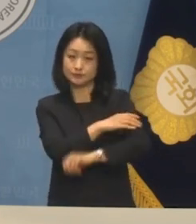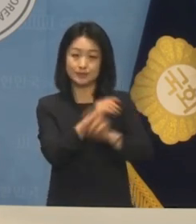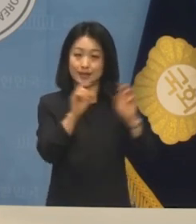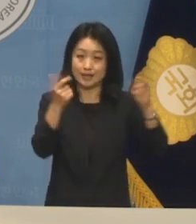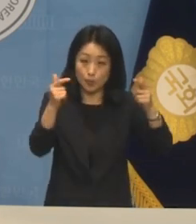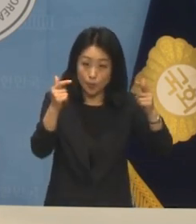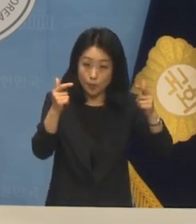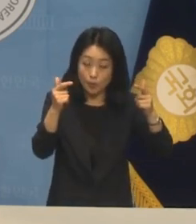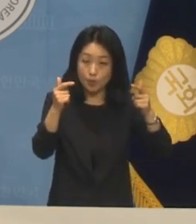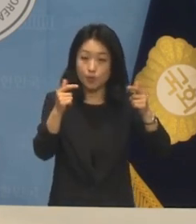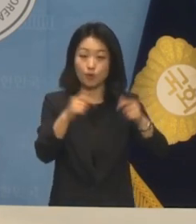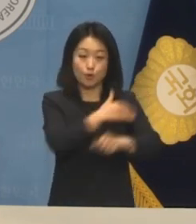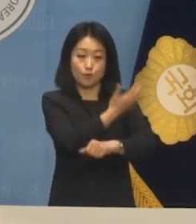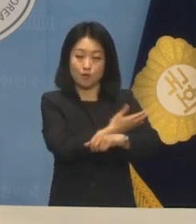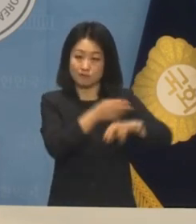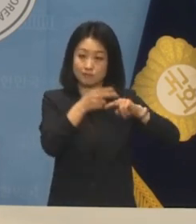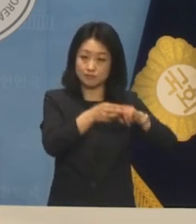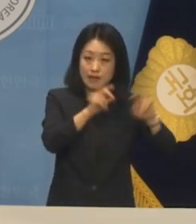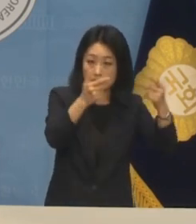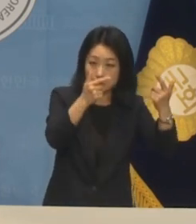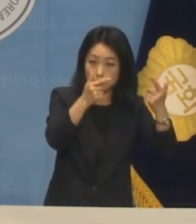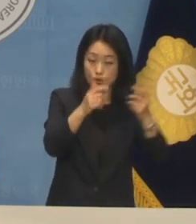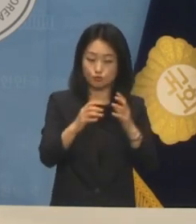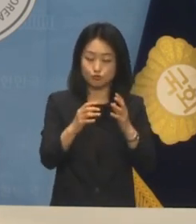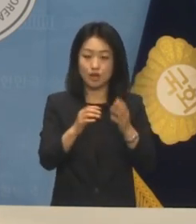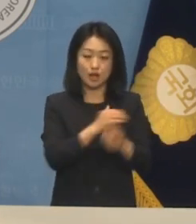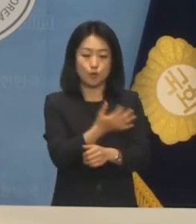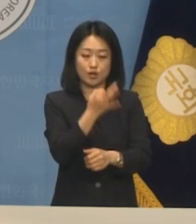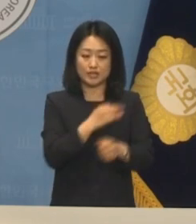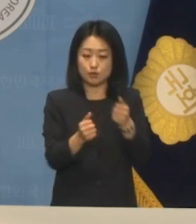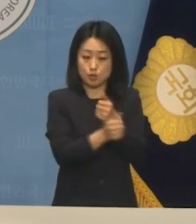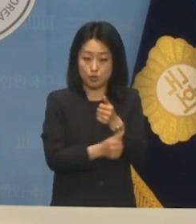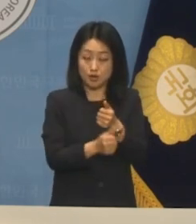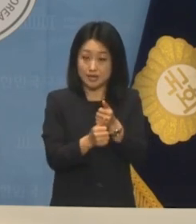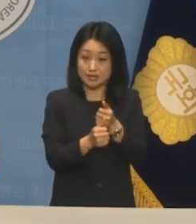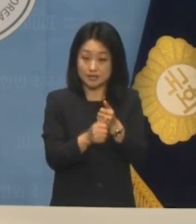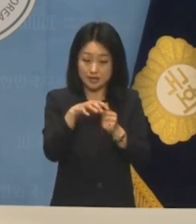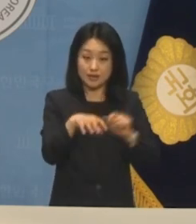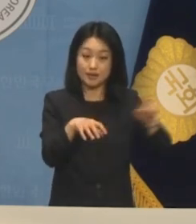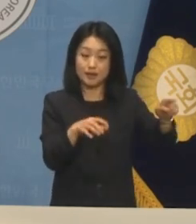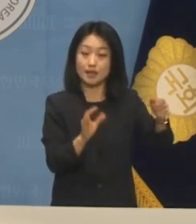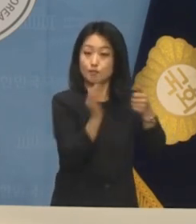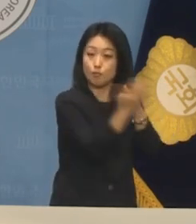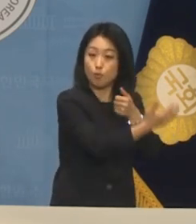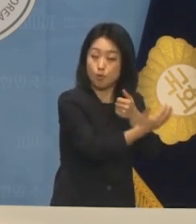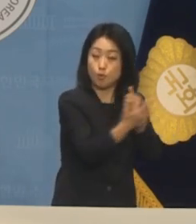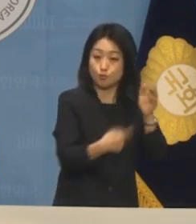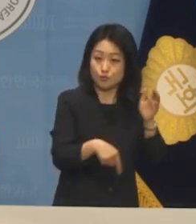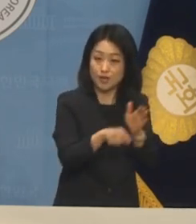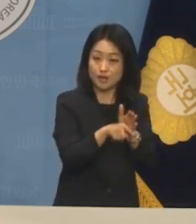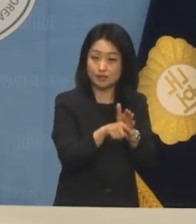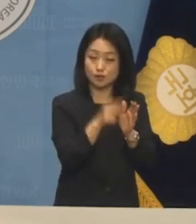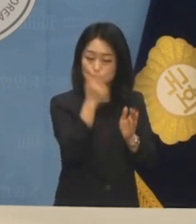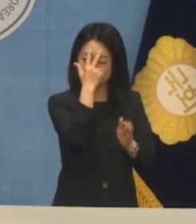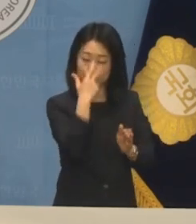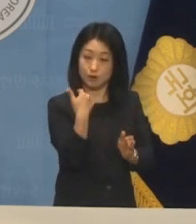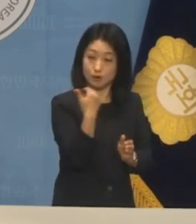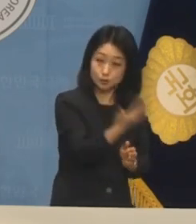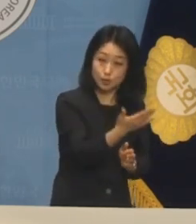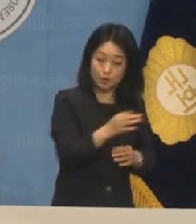아닙니다. 권익위가 대통령 부부를 지키기 위해서 그들의 부패 혐의에 대해 면죄부를